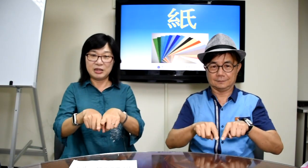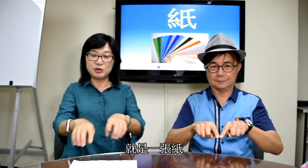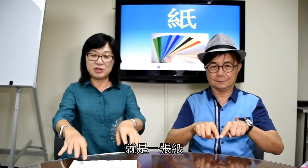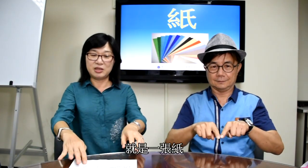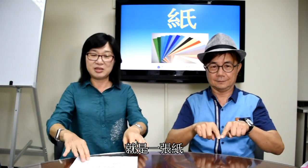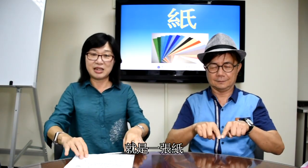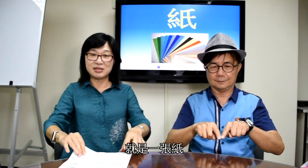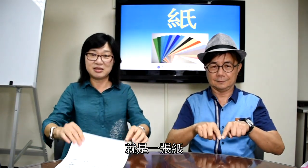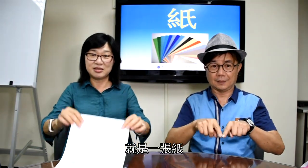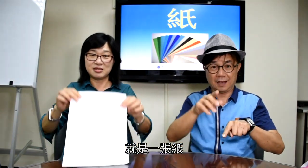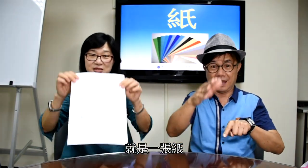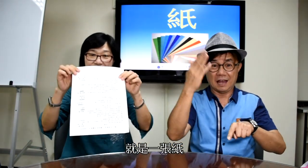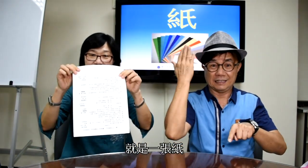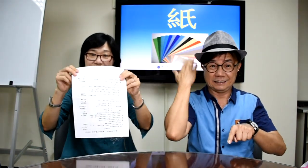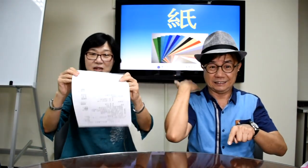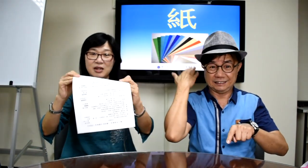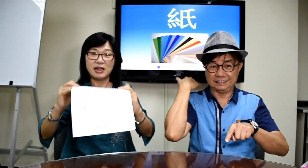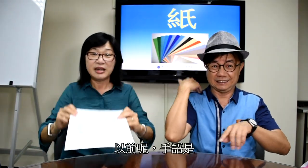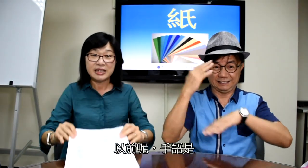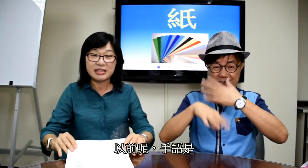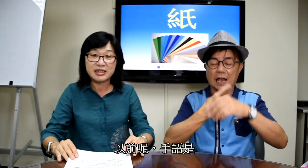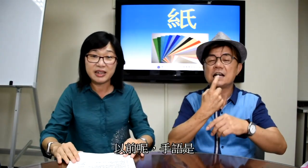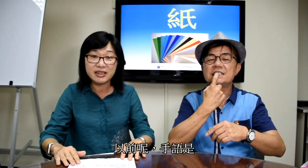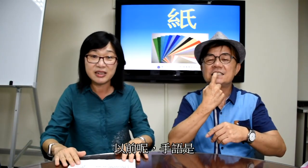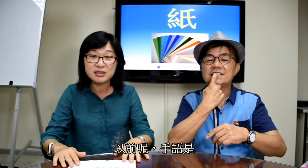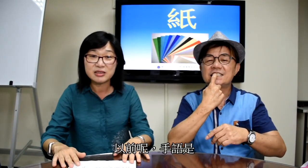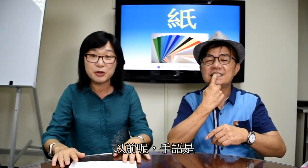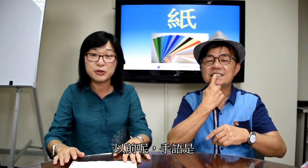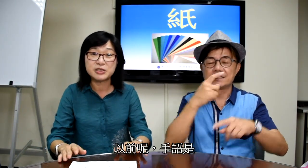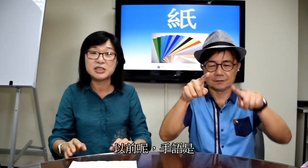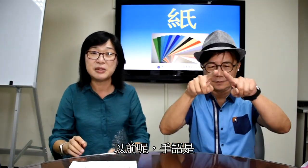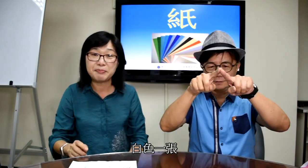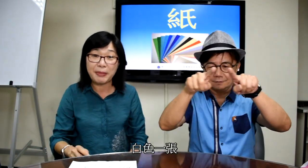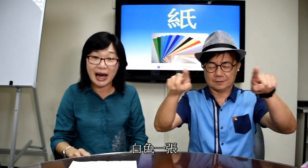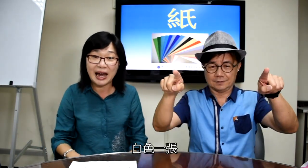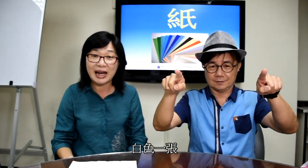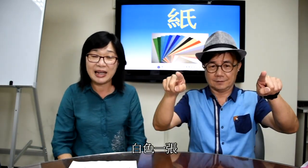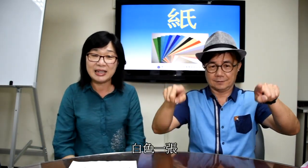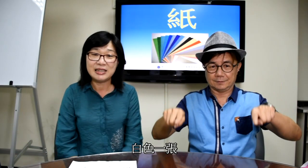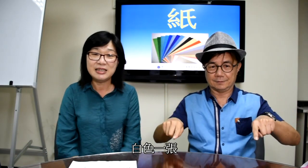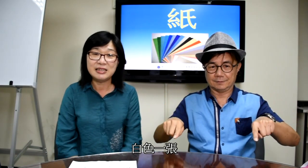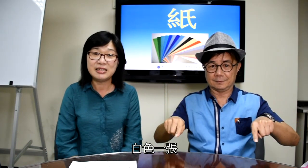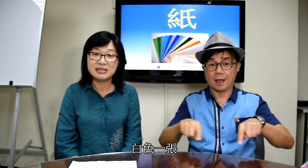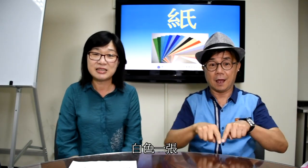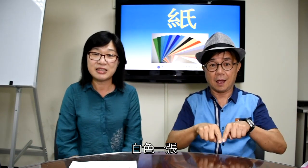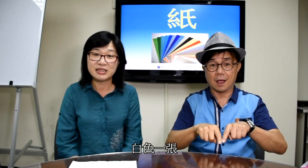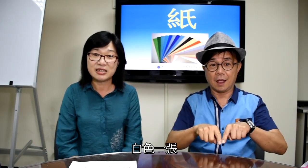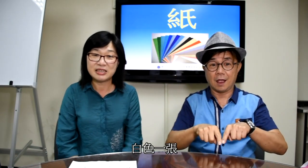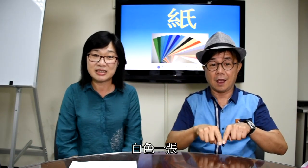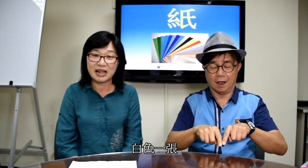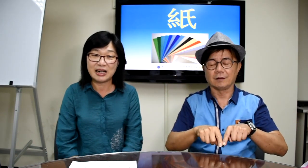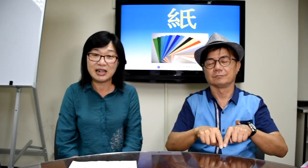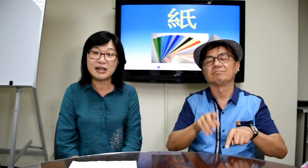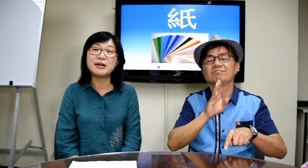就是一张纸。以前呢，手语是白色一张，